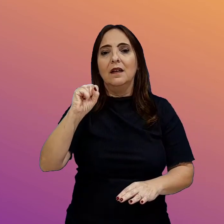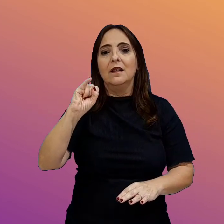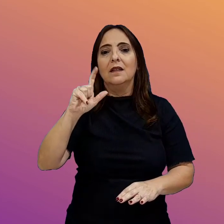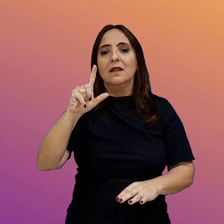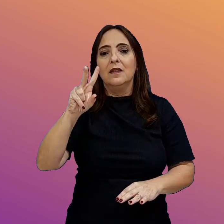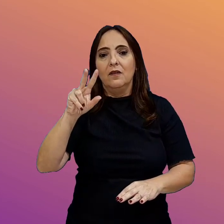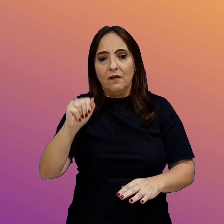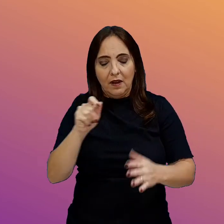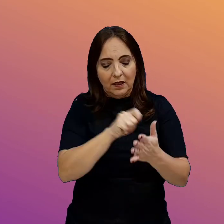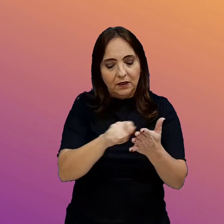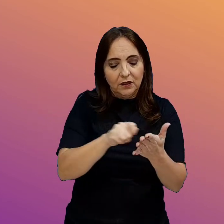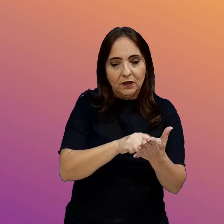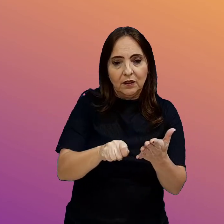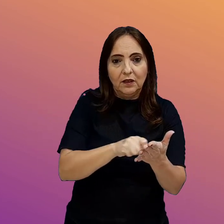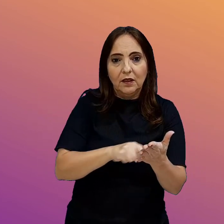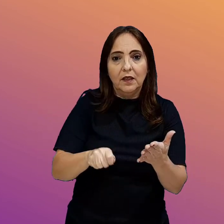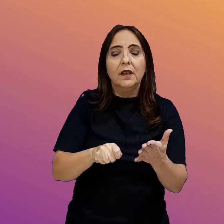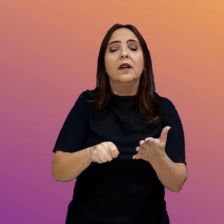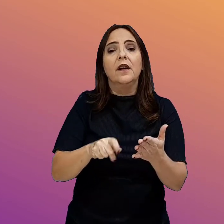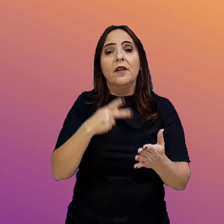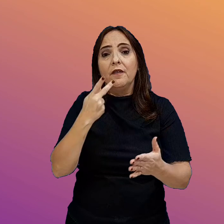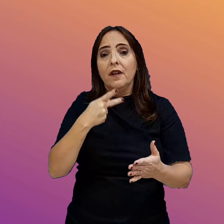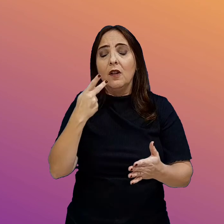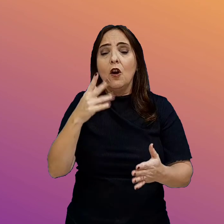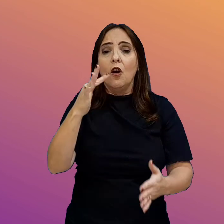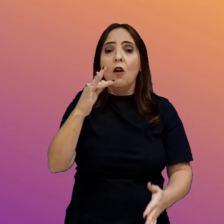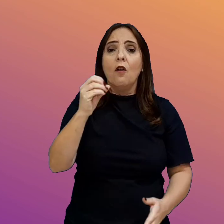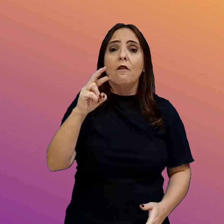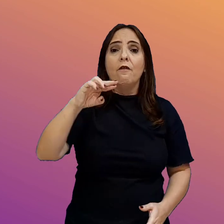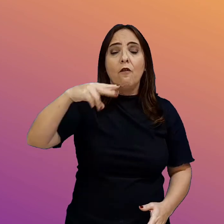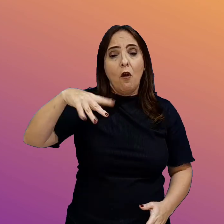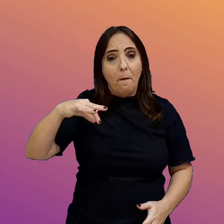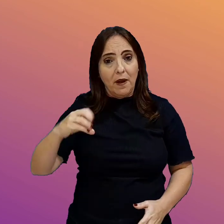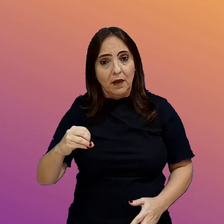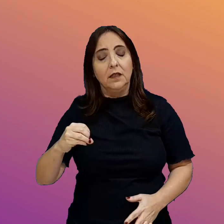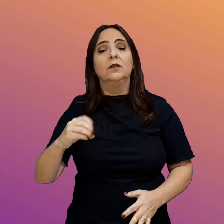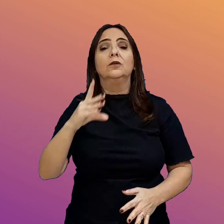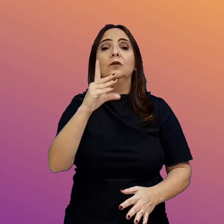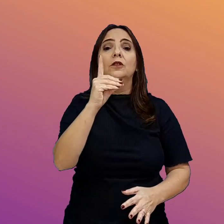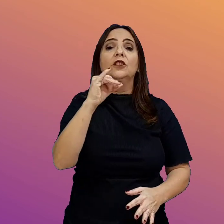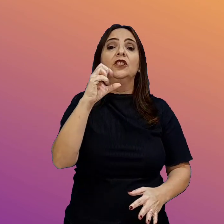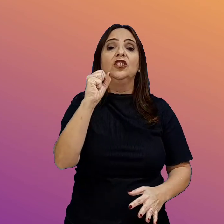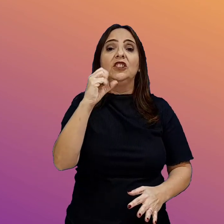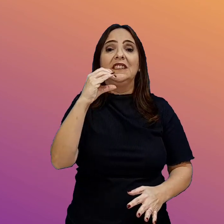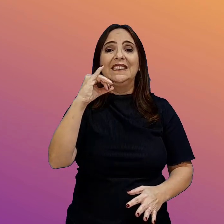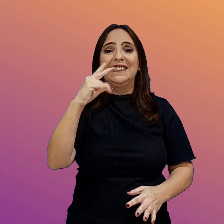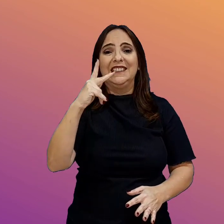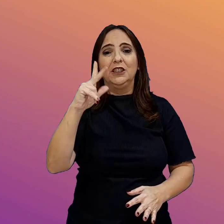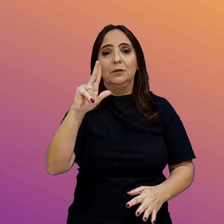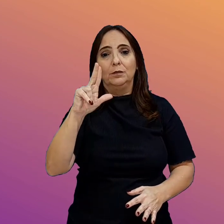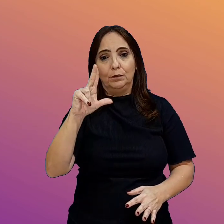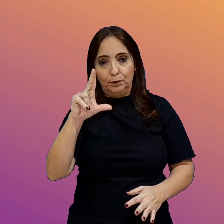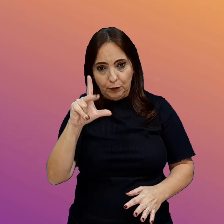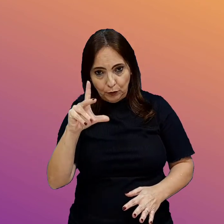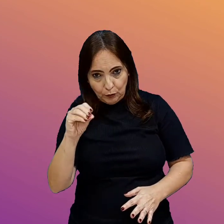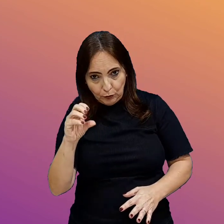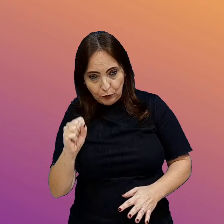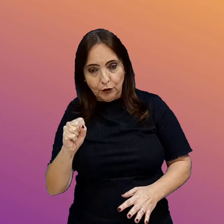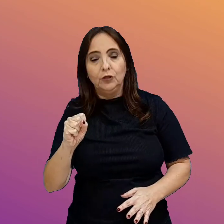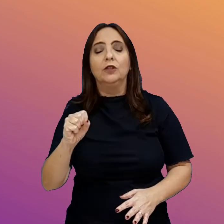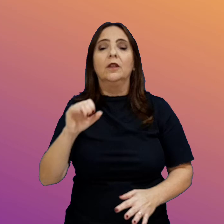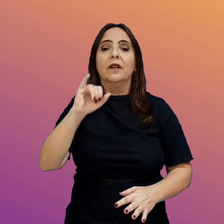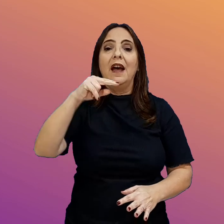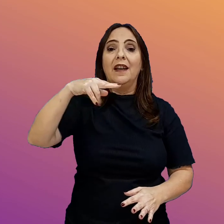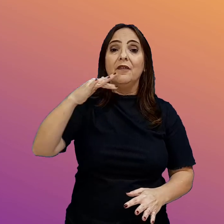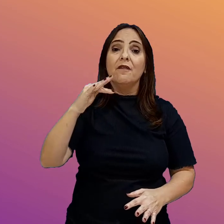livro que se intitula Formando Discípulos desde a Infância. Eu tive o privilégio de conhecer a